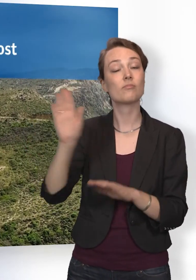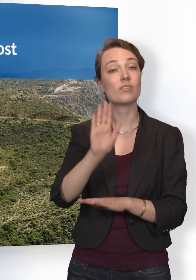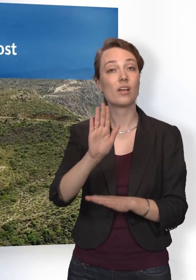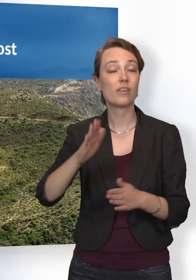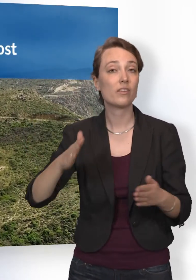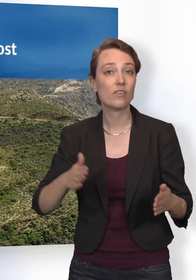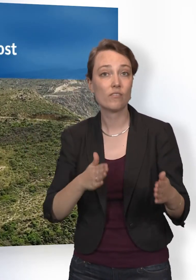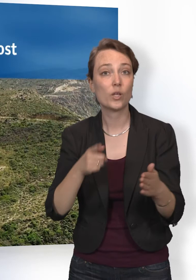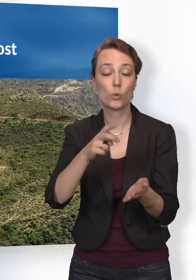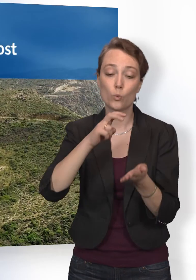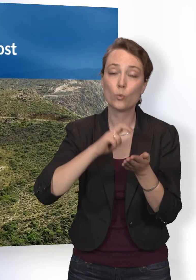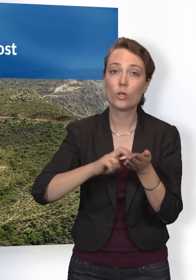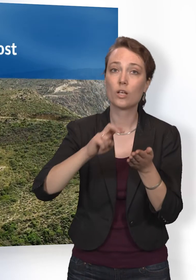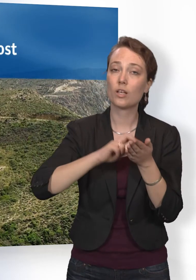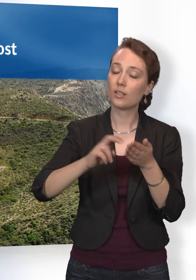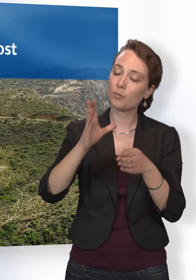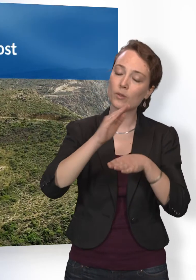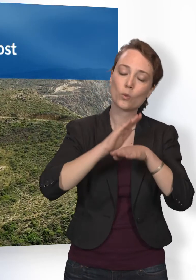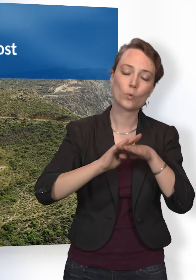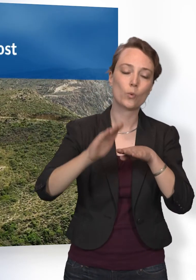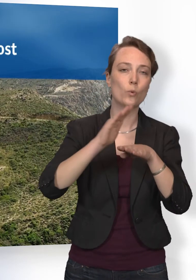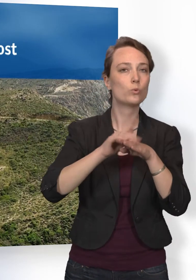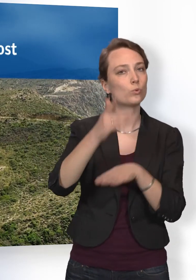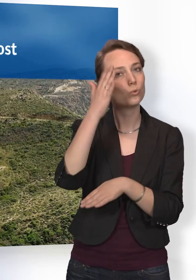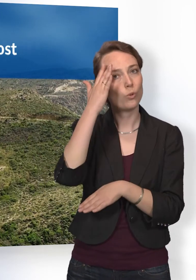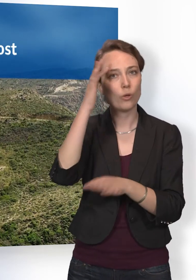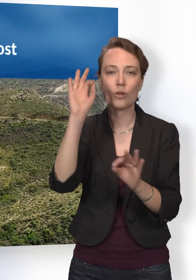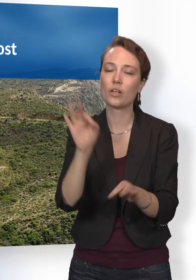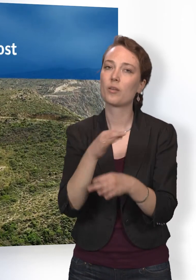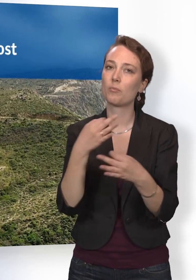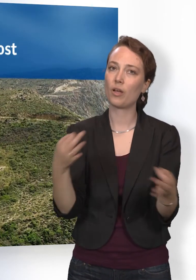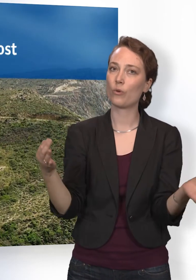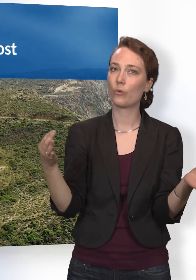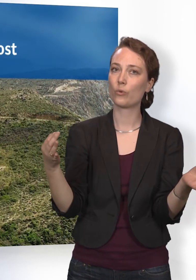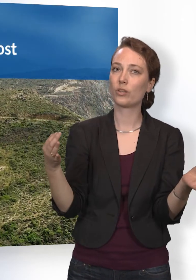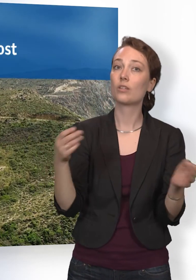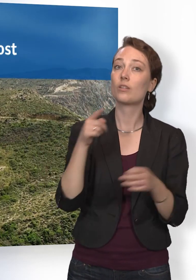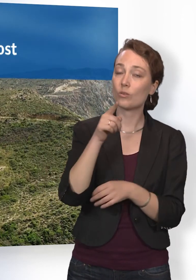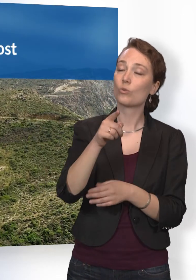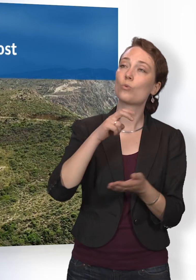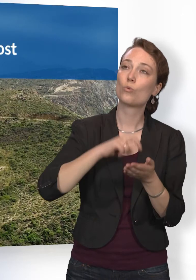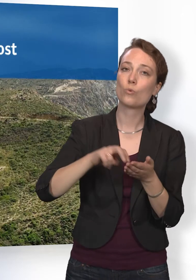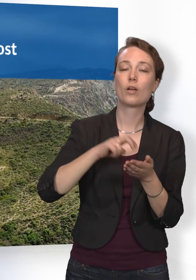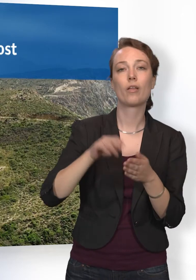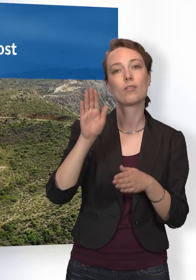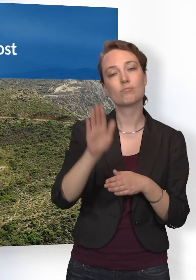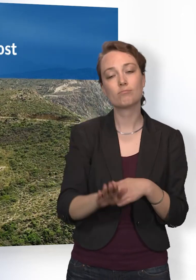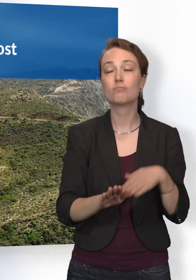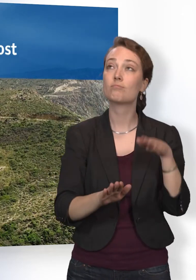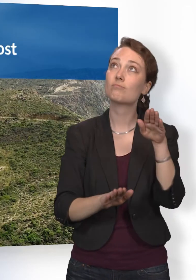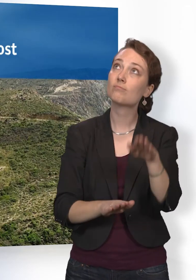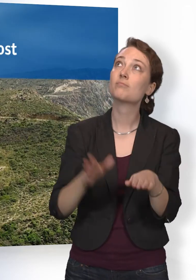Geh auf deinen Weg getrost und ohne Sorge. Geh mit